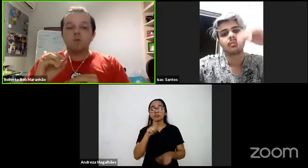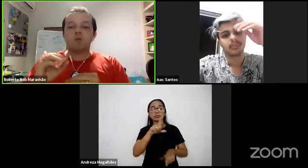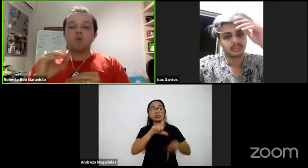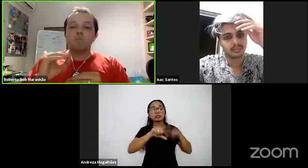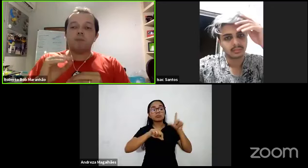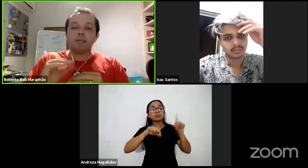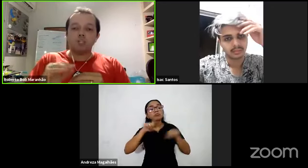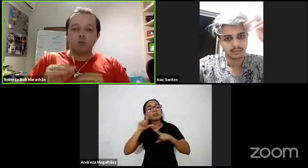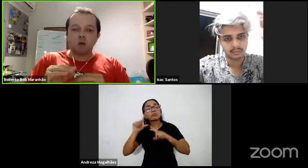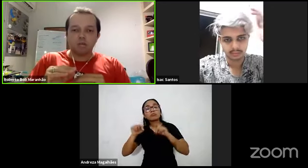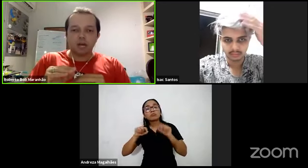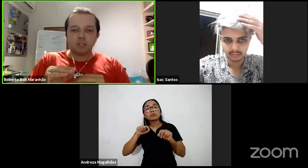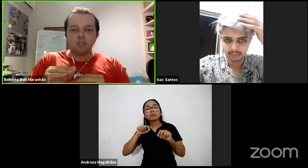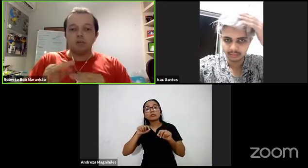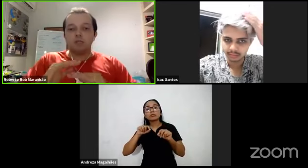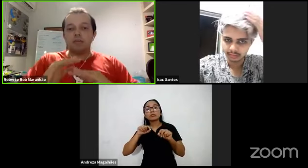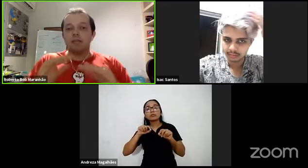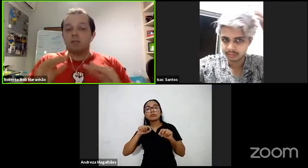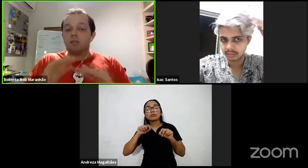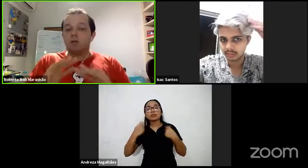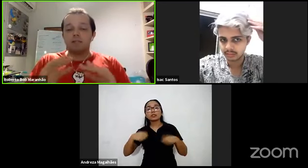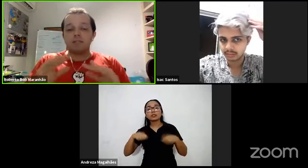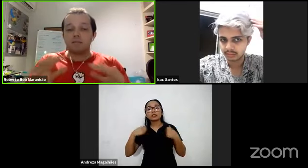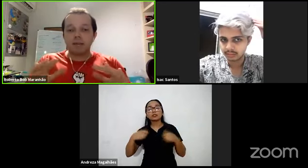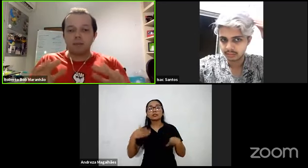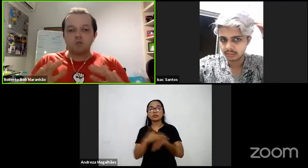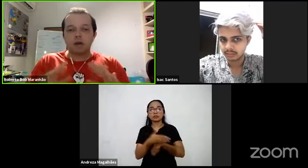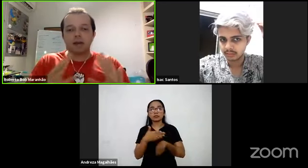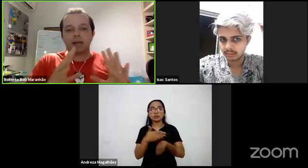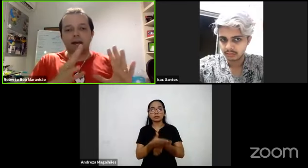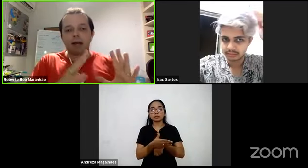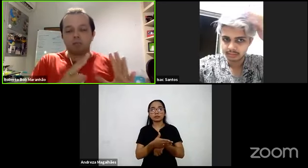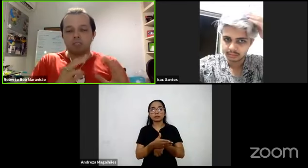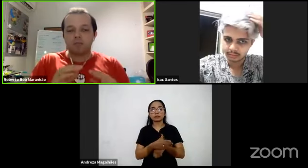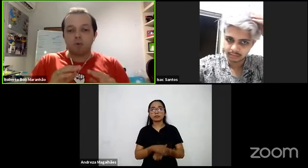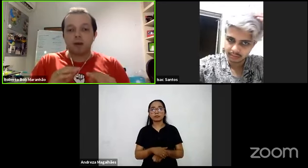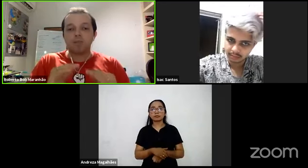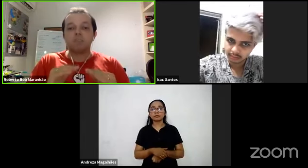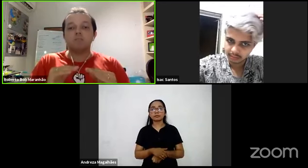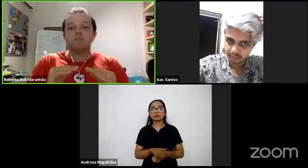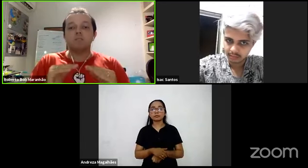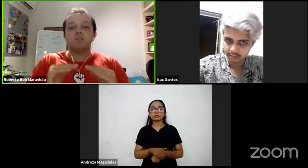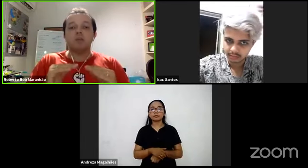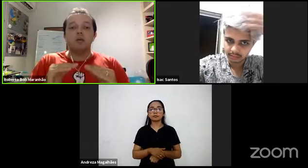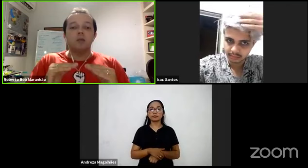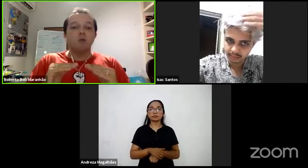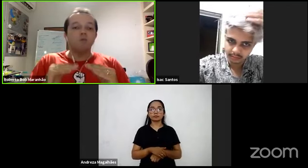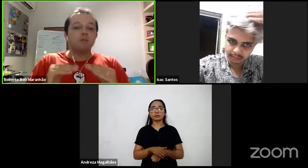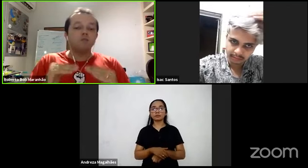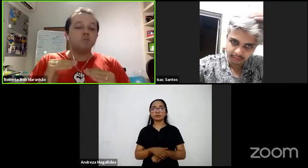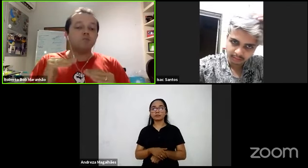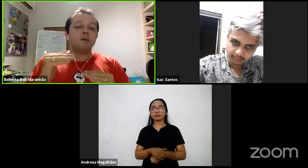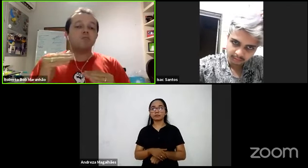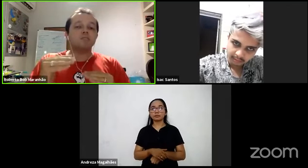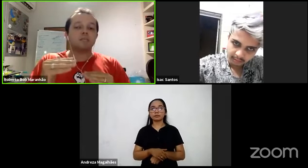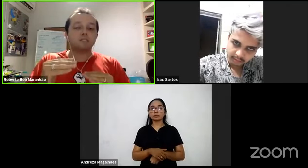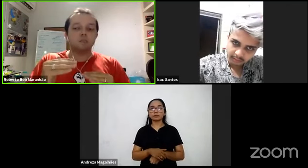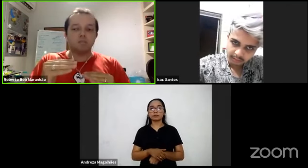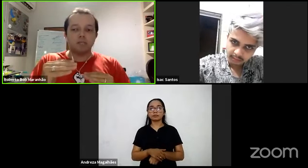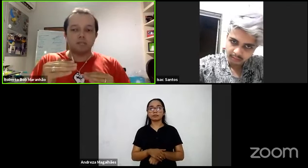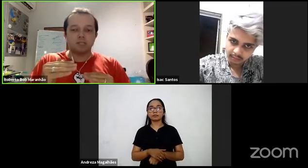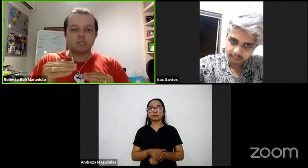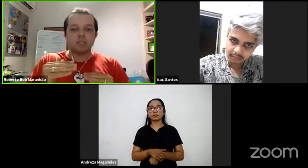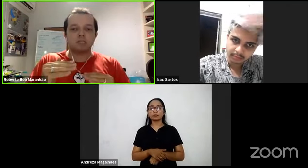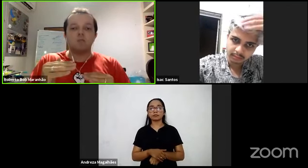que me colocou em pé de igualdade, e aí não é demérito a quem acaba de se formar, mas simplesmente não houve nenhum tipo de